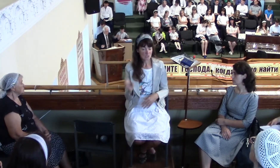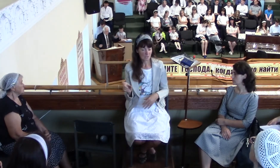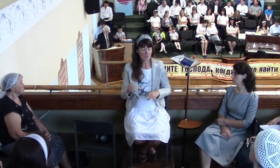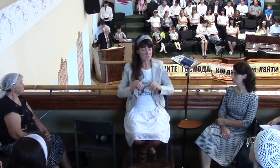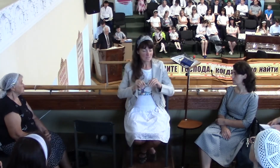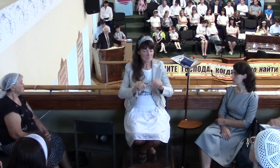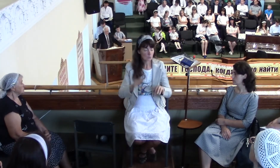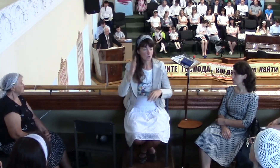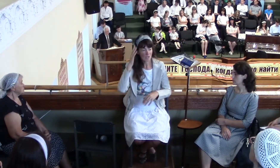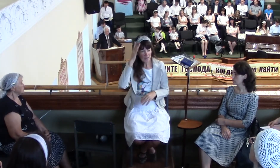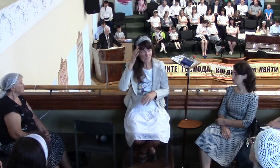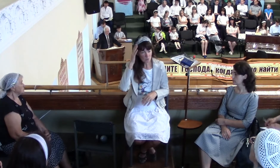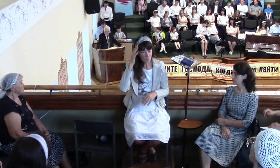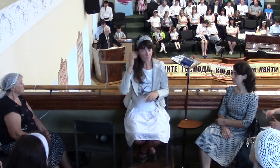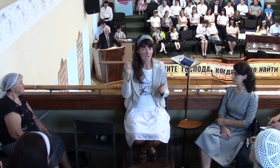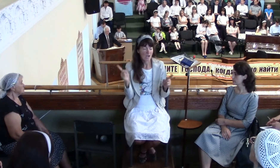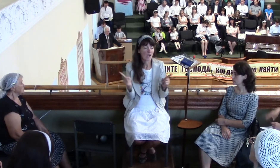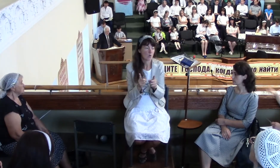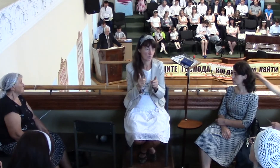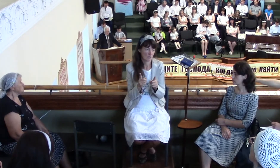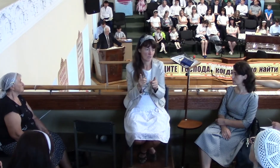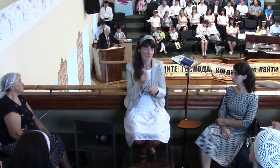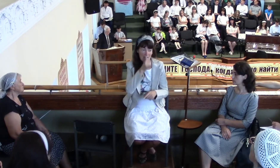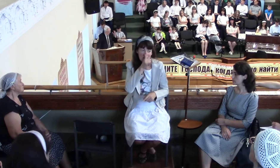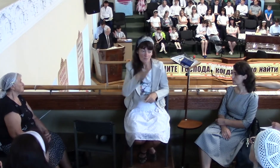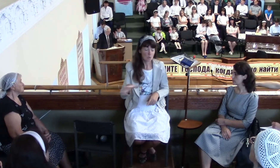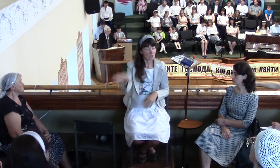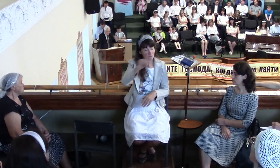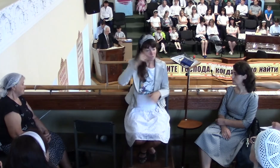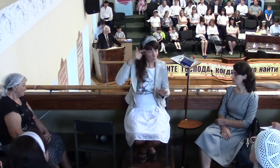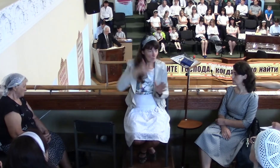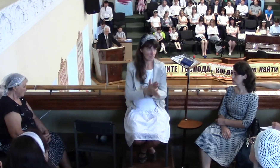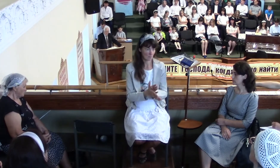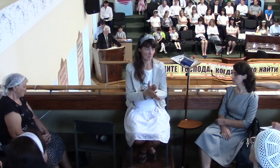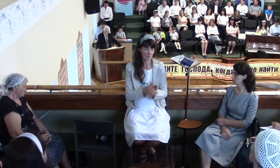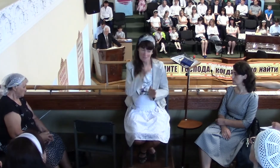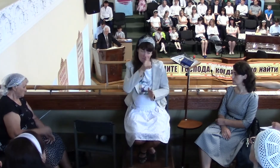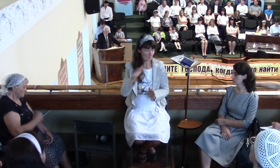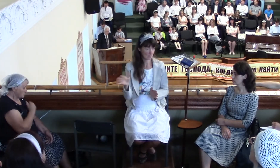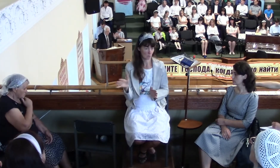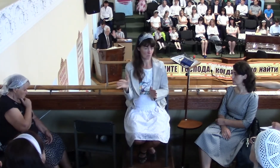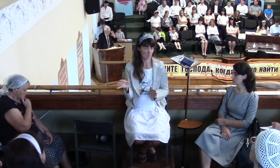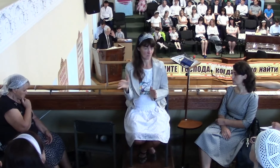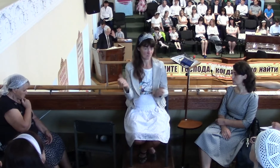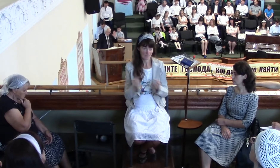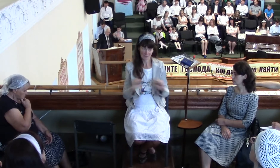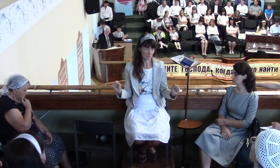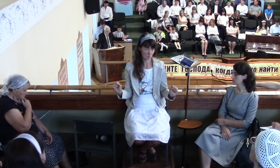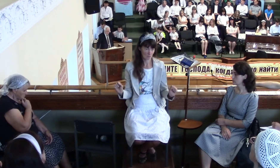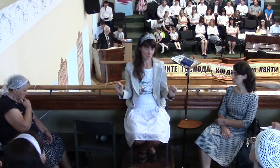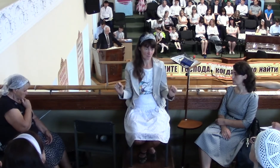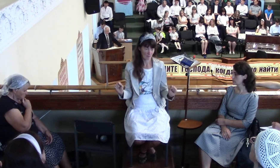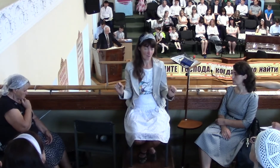того, что произошло в Гефсимании, того, что произошло на Голгофе, а еще хуже того, что в